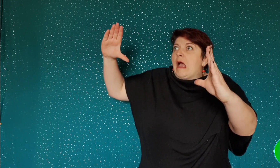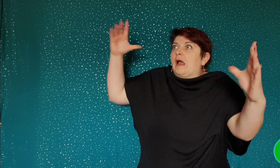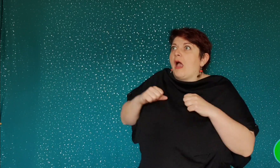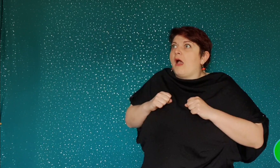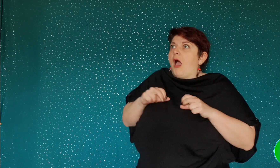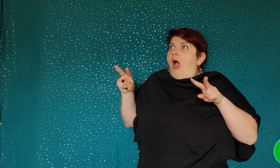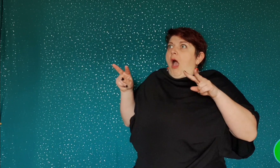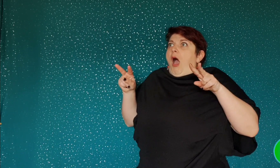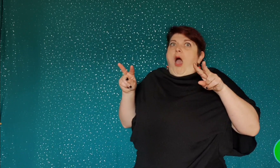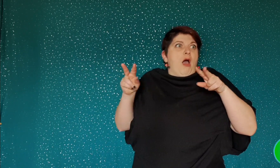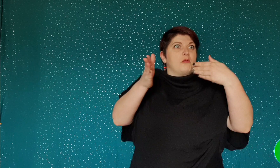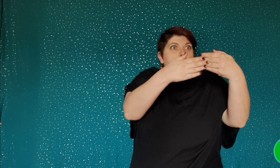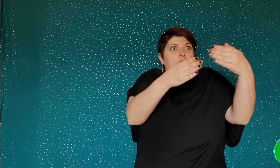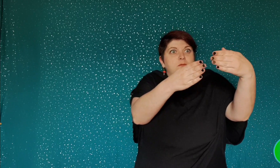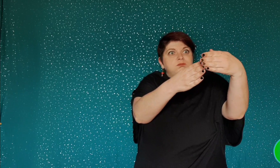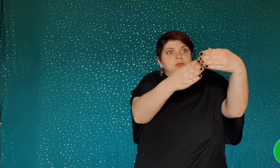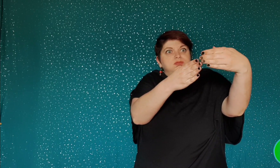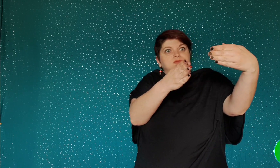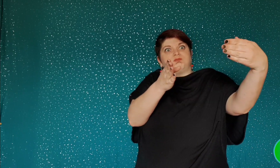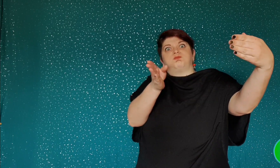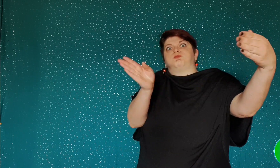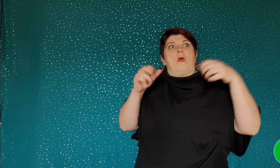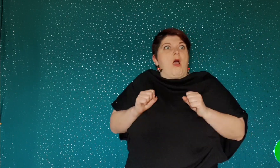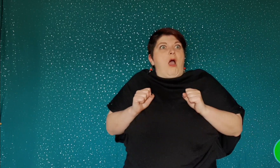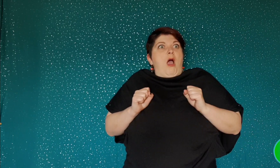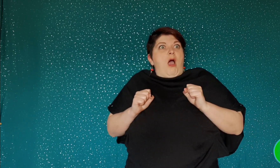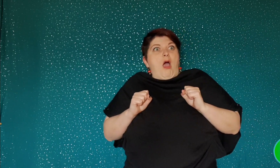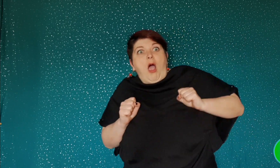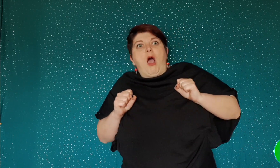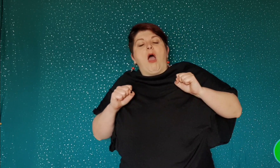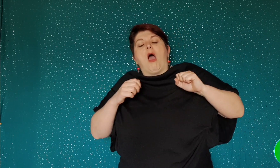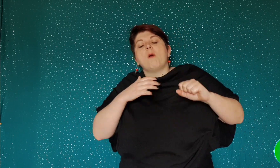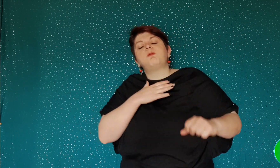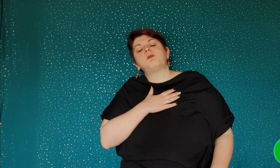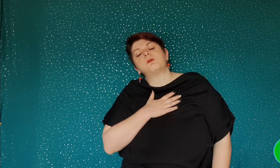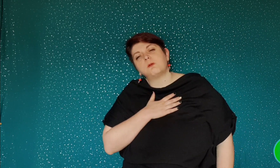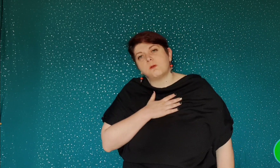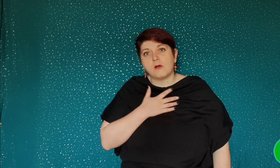Elle grandit, dit Louis. La porte s'ouvrit toute grande.